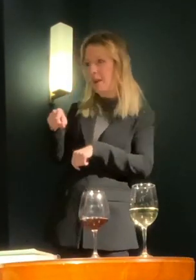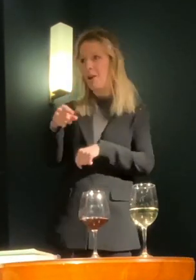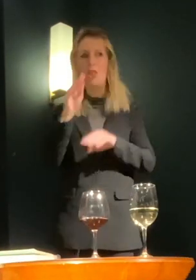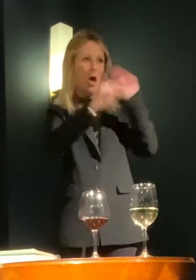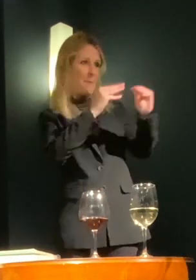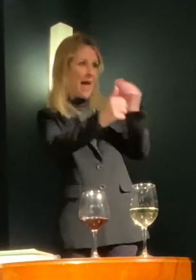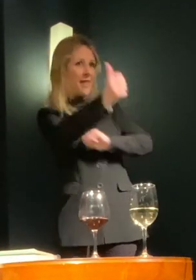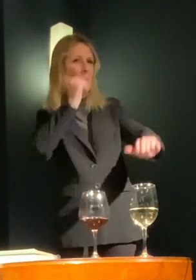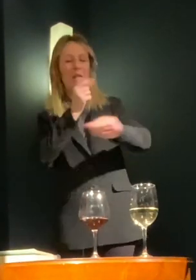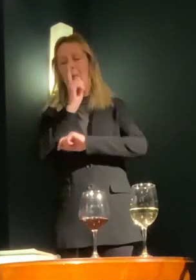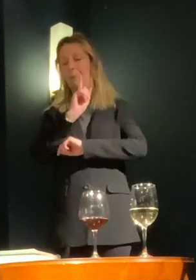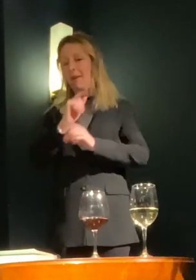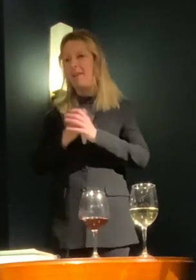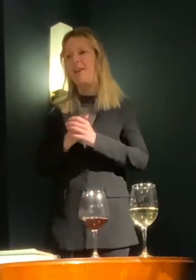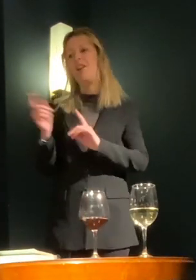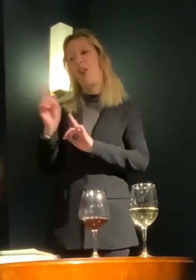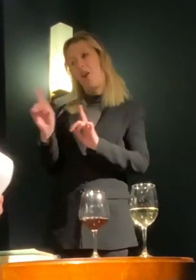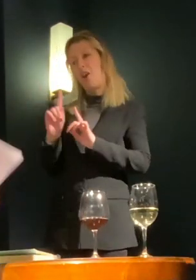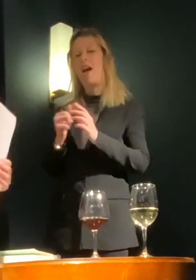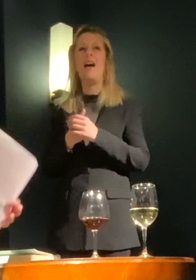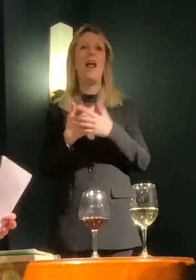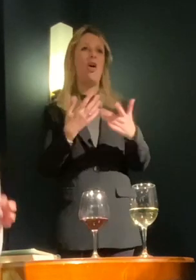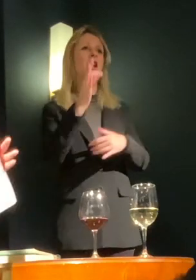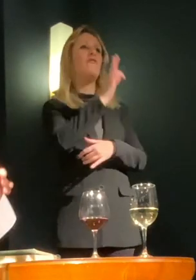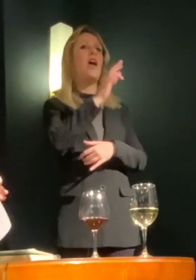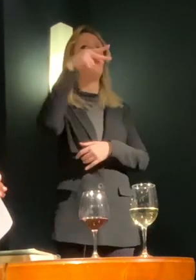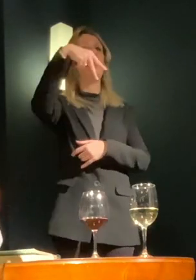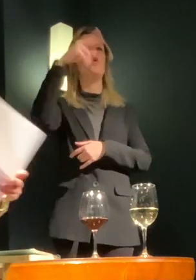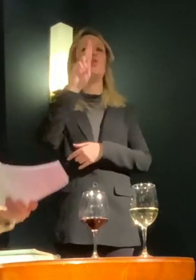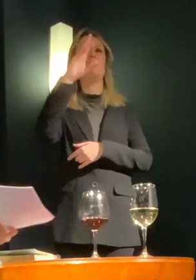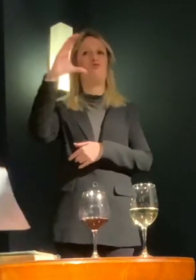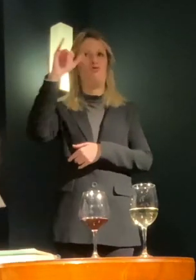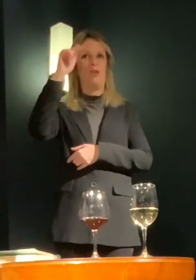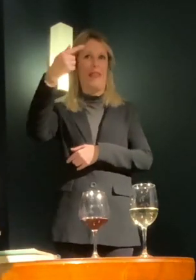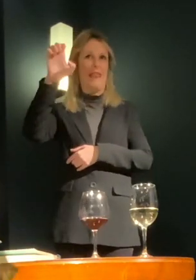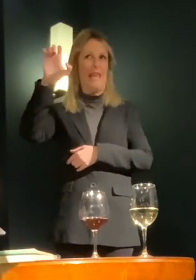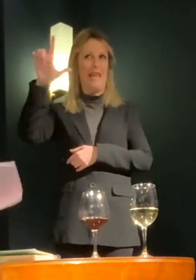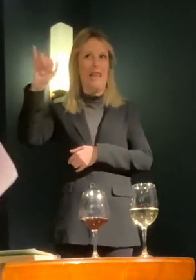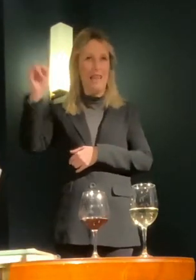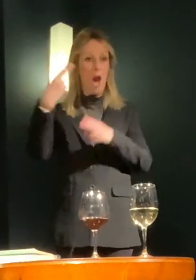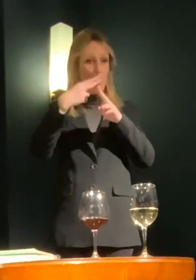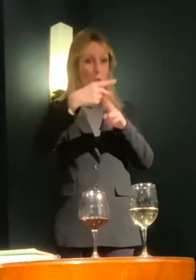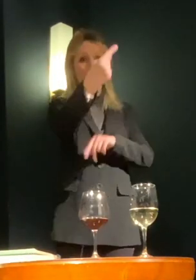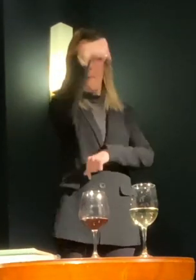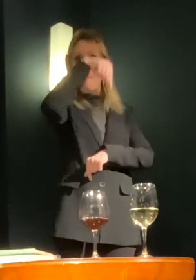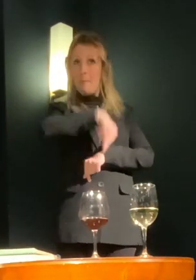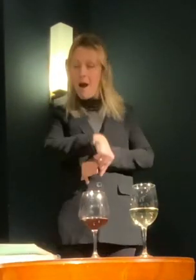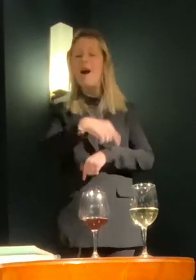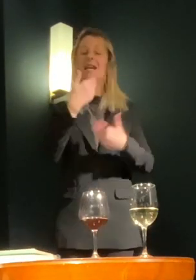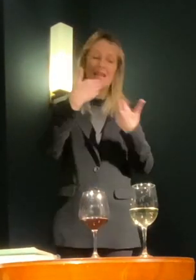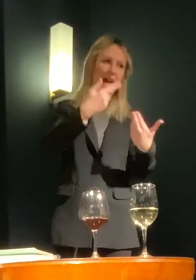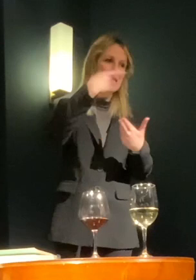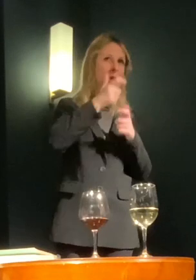prima, scusami, insomma. No, Flavio Nucitelli, Roma, quindi sei venuto da Roma, grazie per il